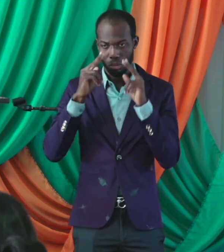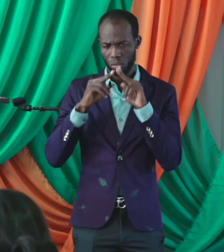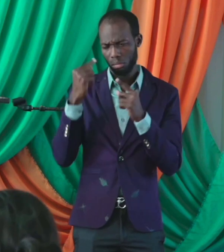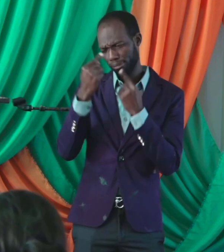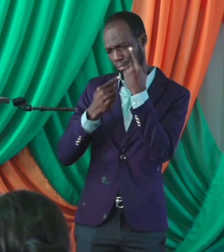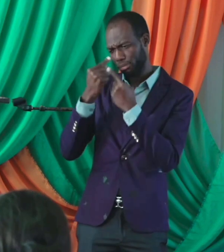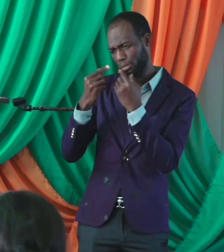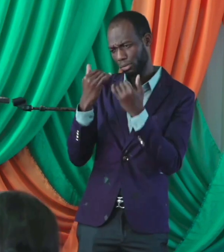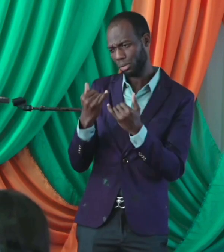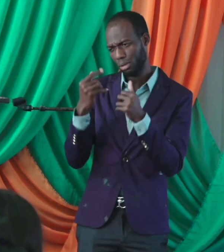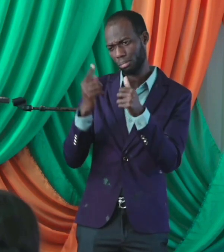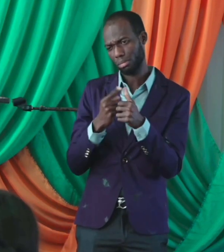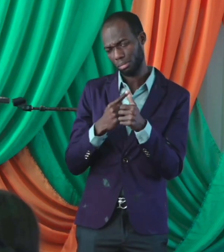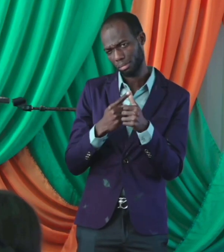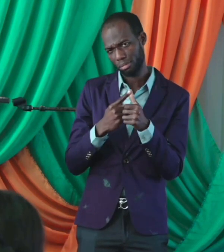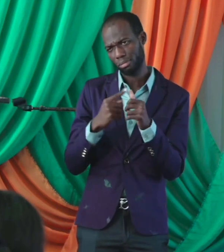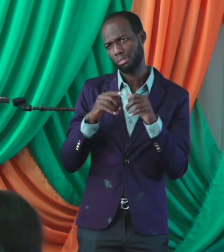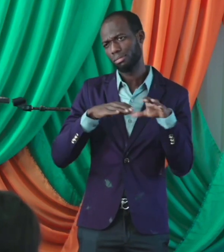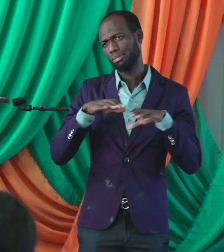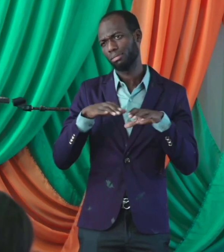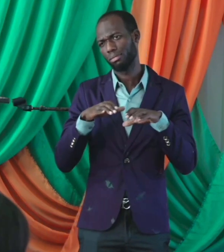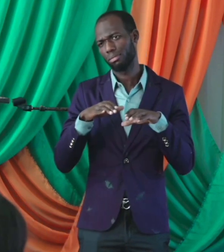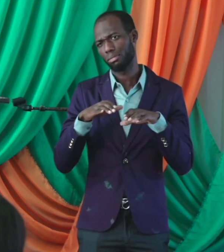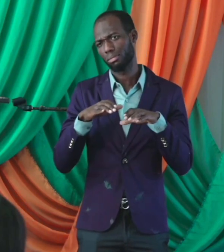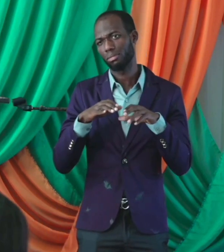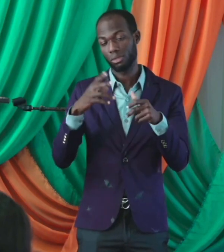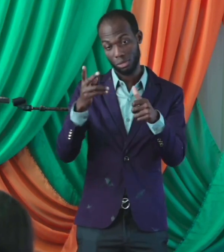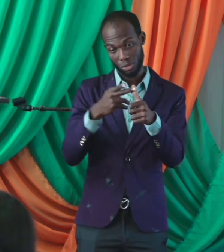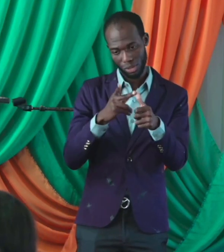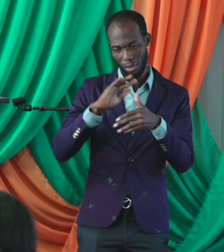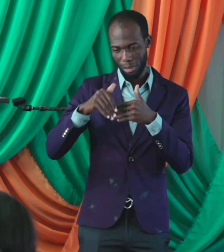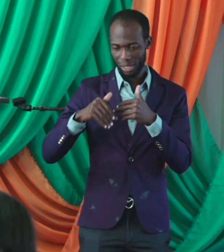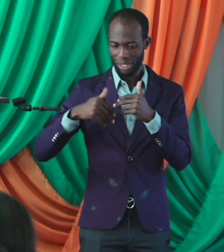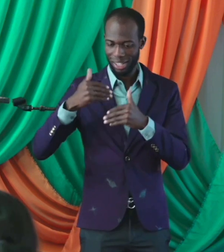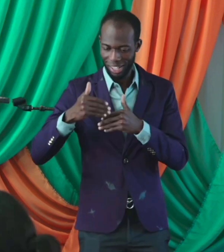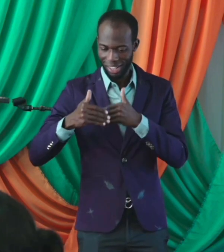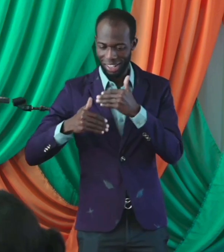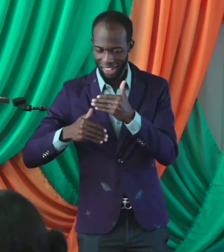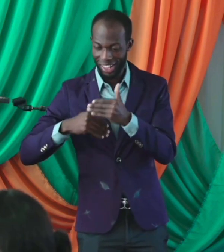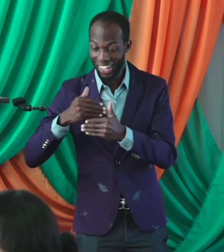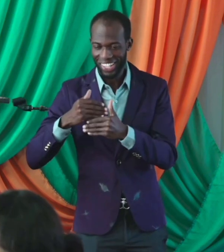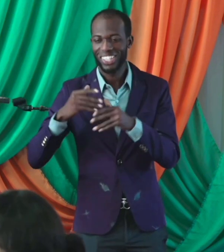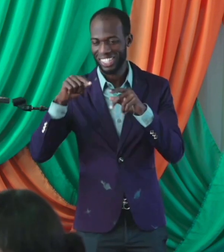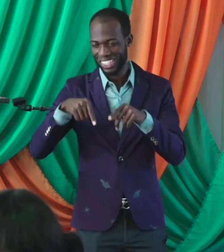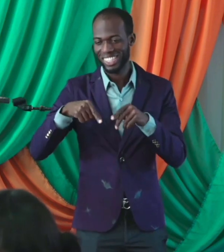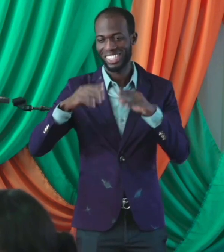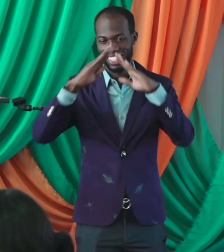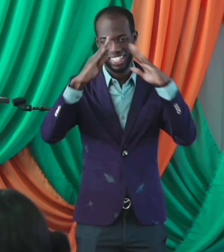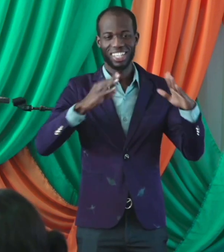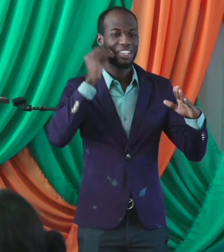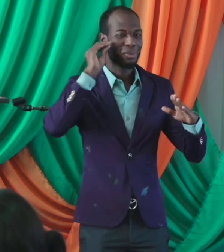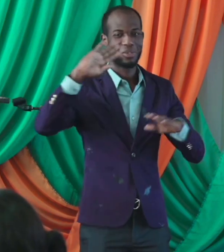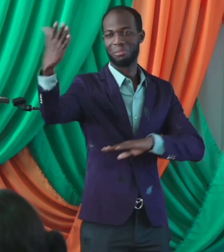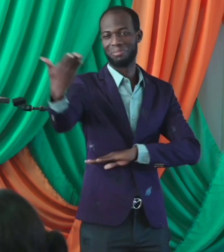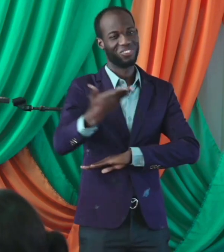jeudi, premier pas que nous faisons là, nous parlons deuxième pas, un troisième pas, parce que c'est là qu'à nous entrer. Donc,